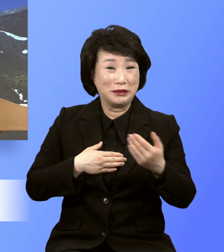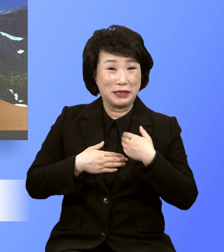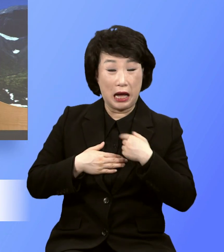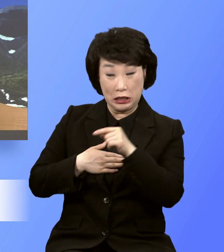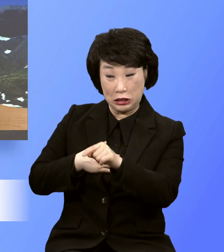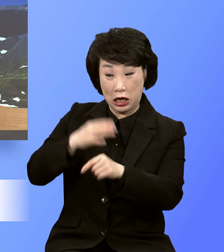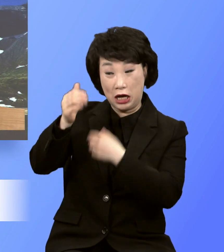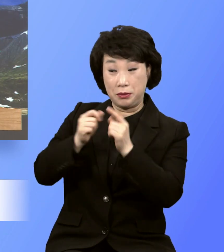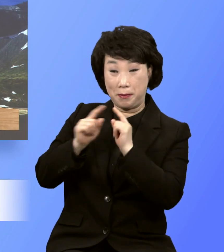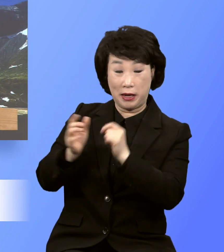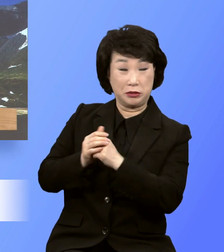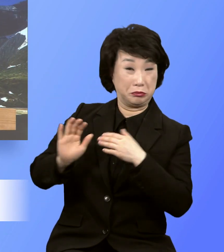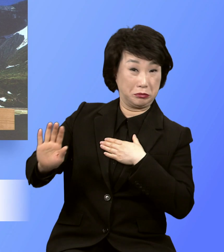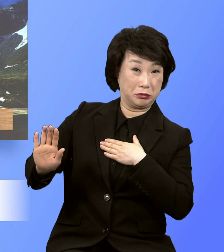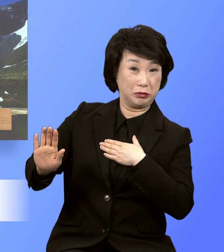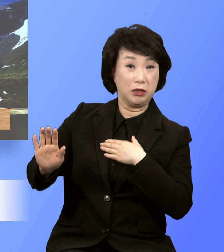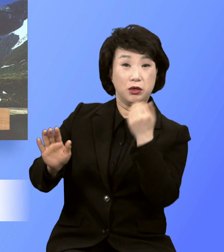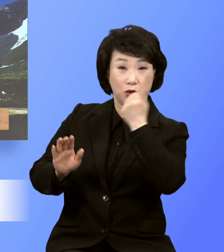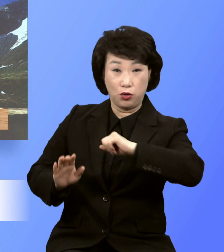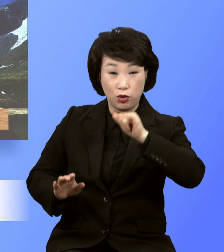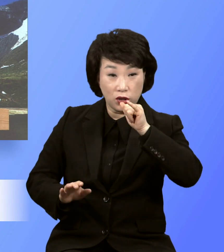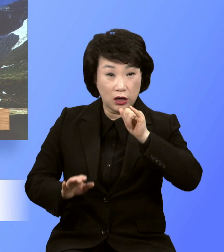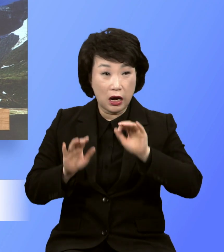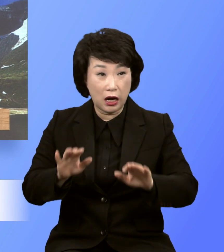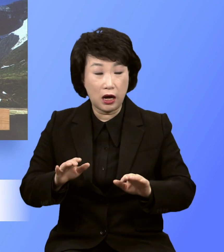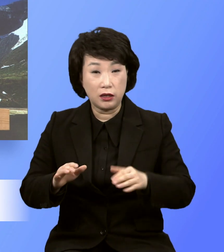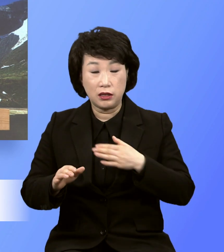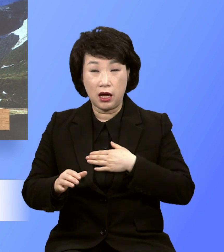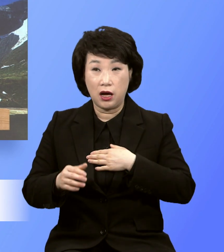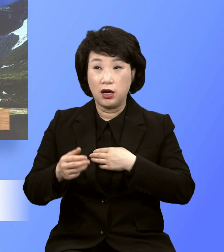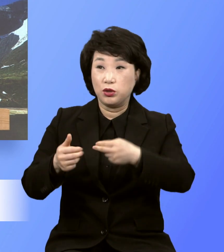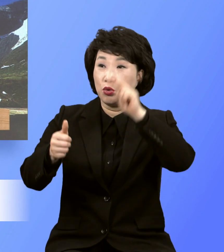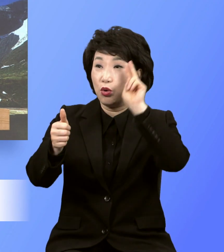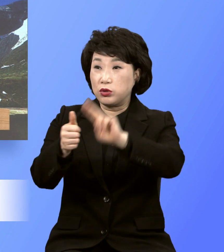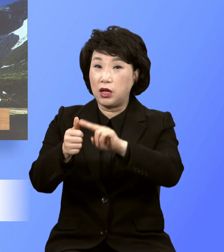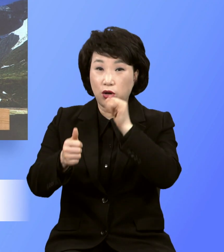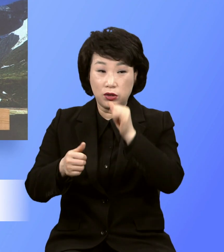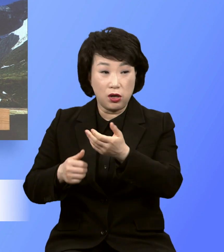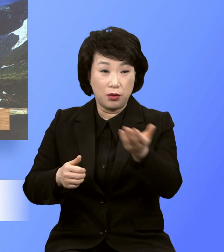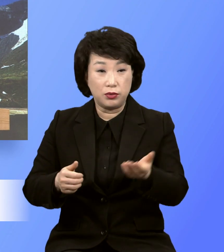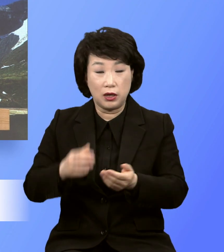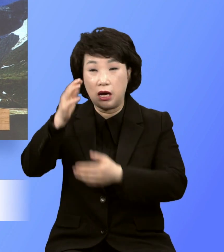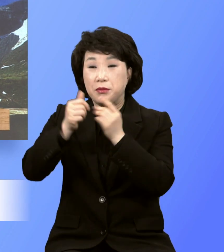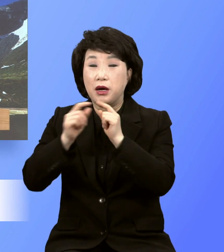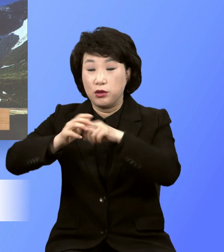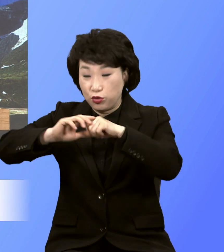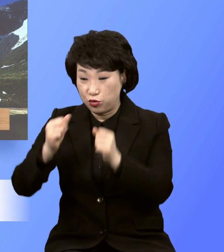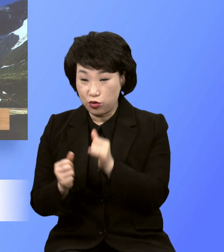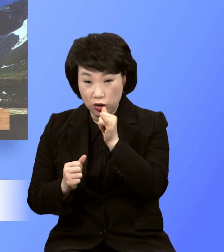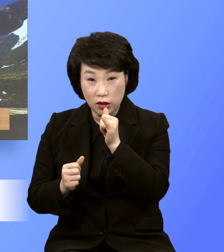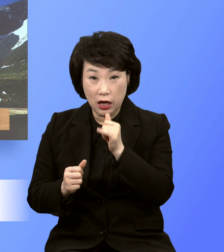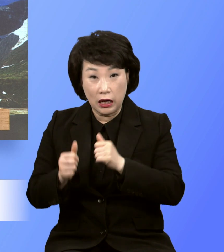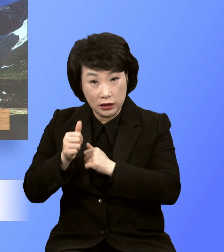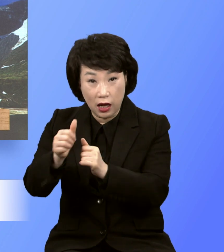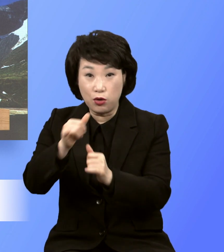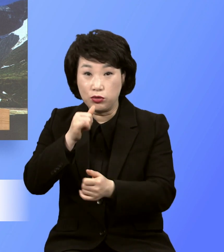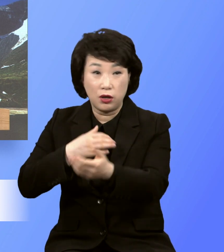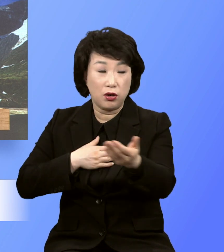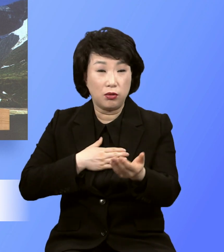이 말씀을 거역하는지 도전하는지 순종하는지